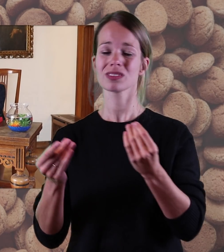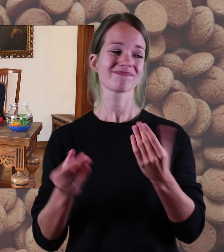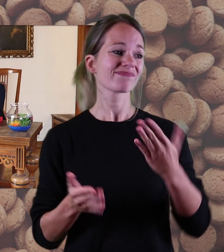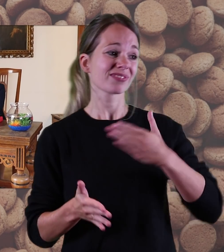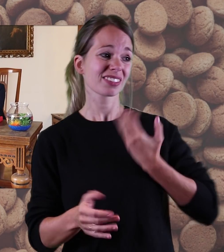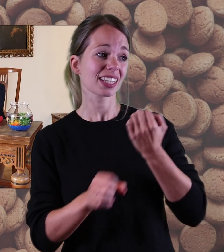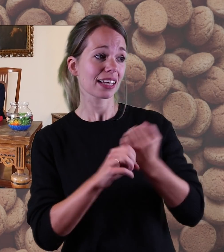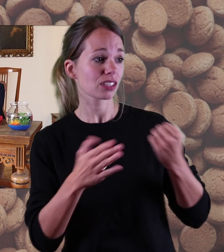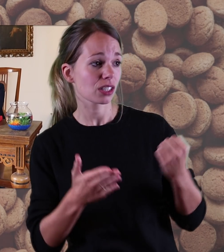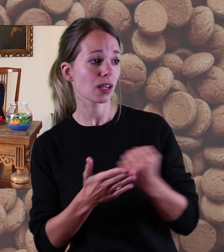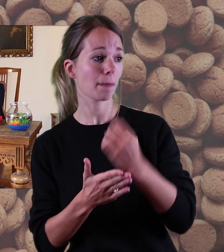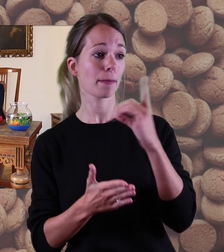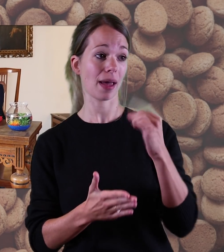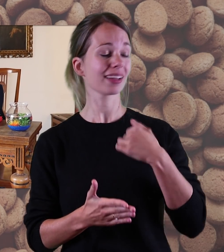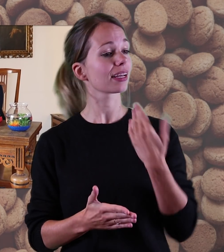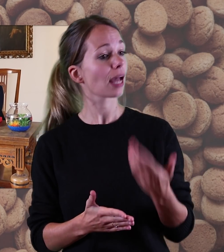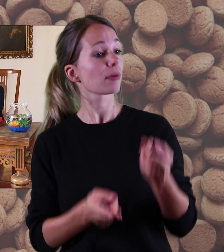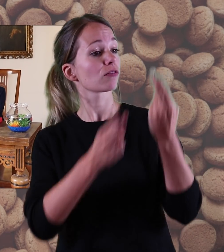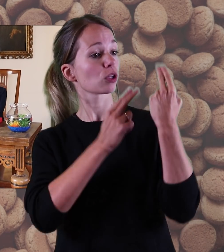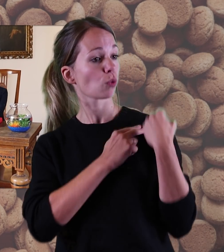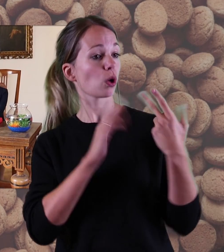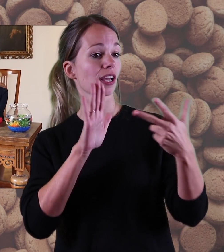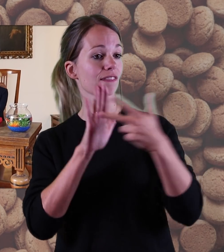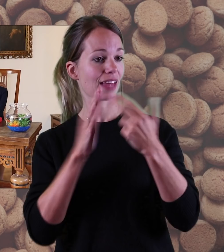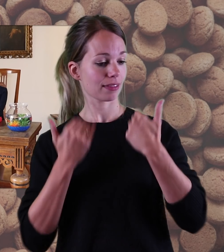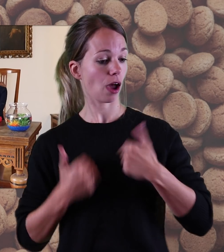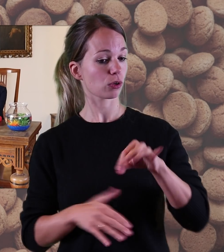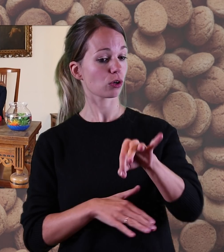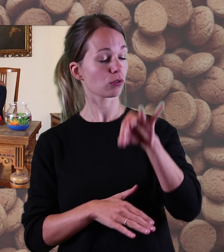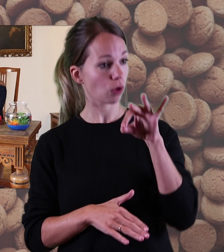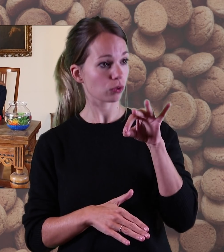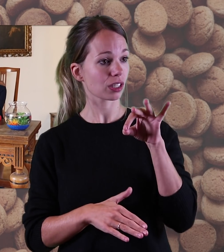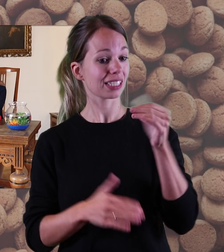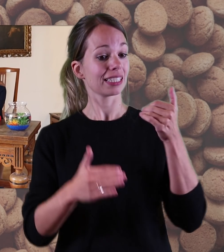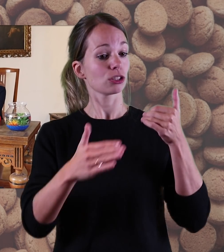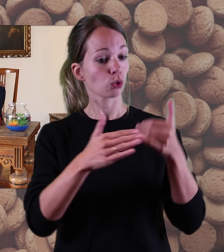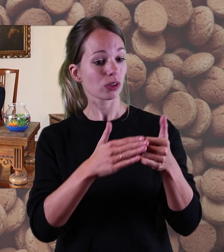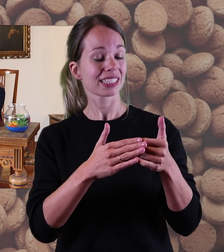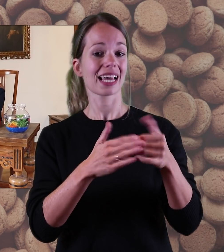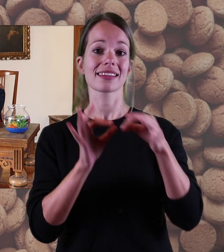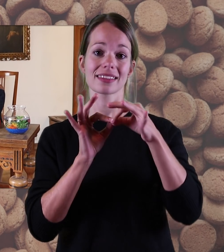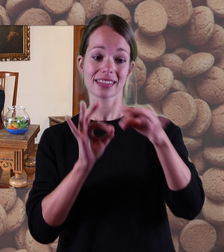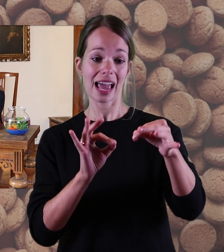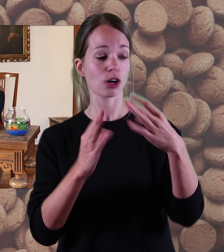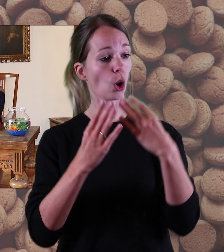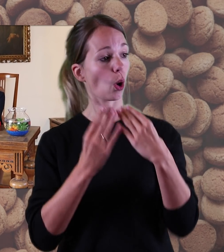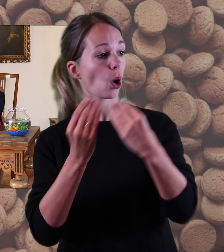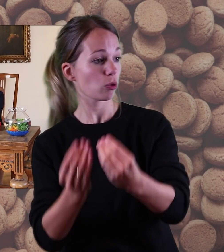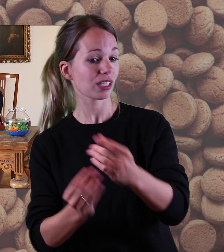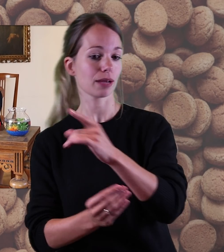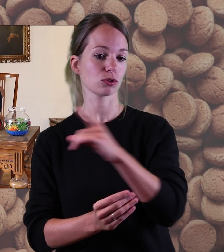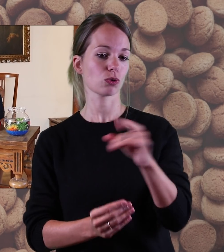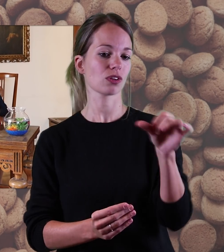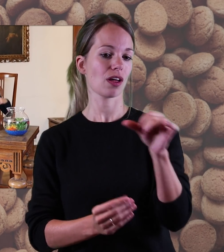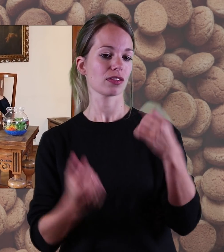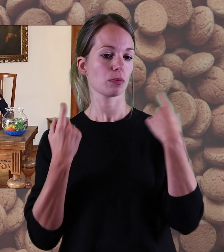dat vind ik wel echt heel jammer, maar ik heb een hele verantwoordelijke wethouder gevonden die tot die tijd de taken waarneemt tot er een andere burgemeester